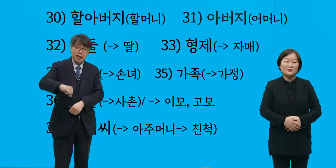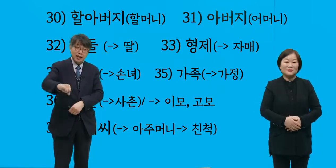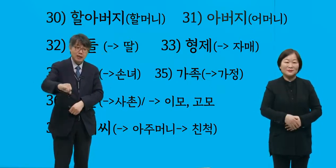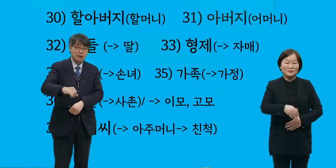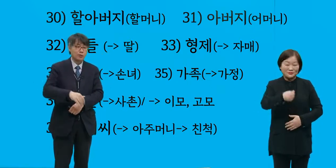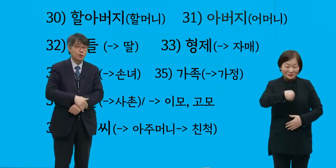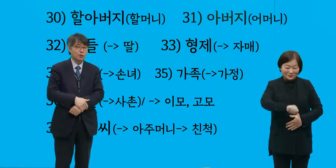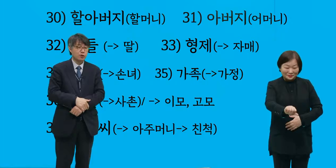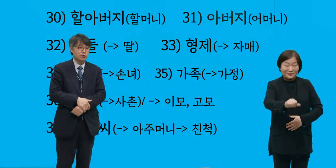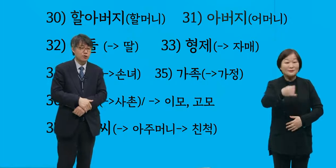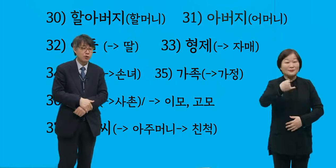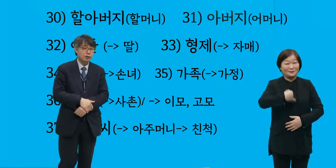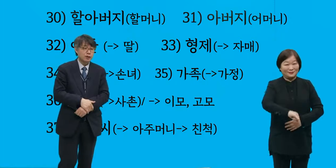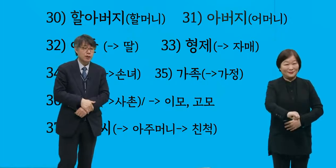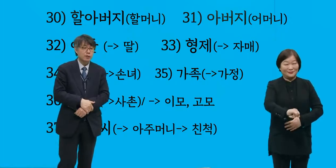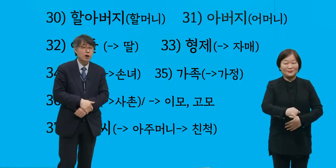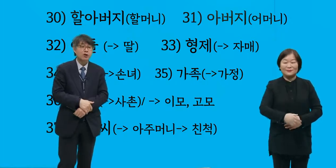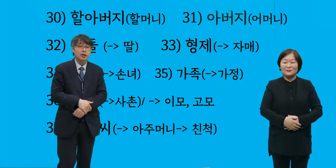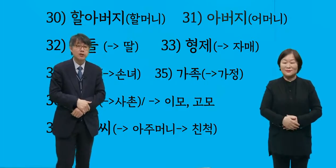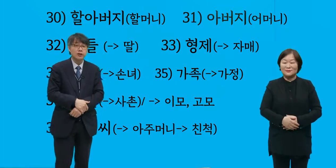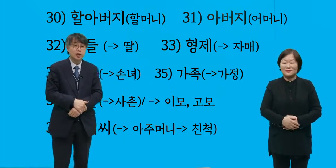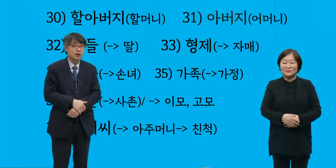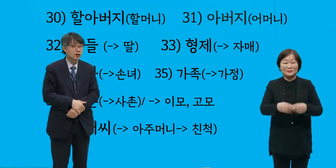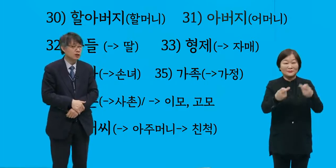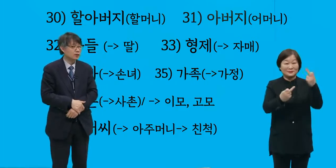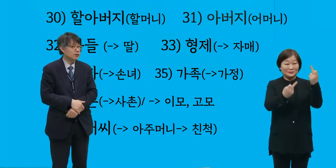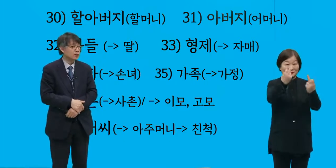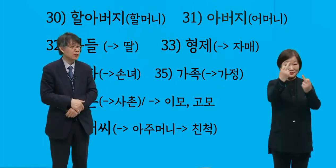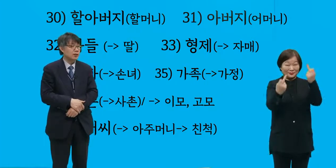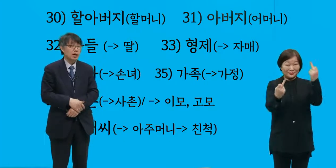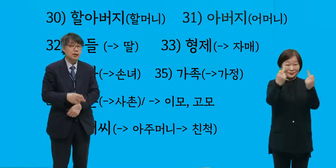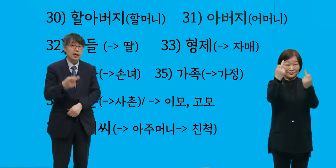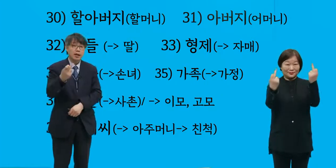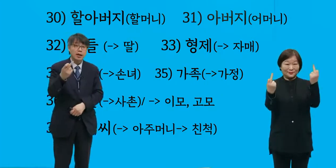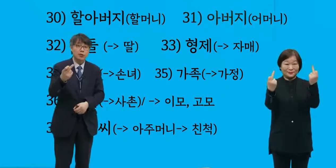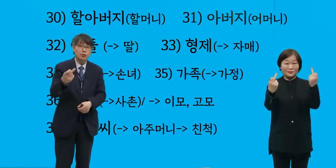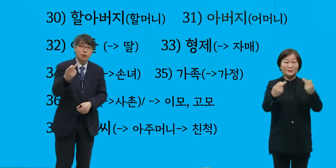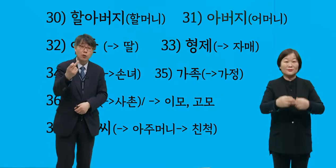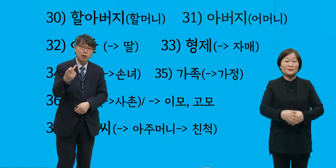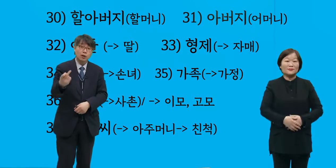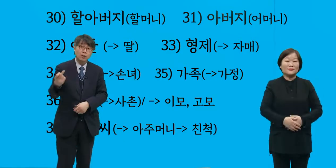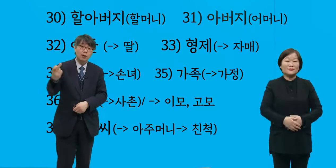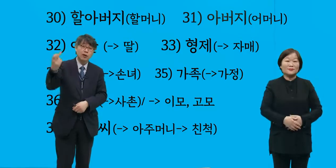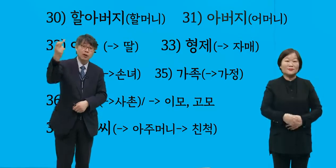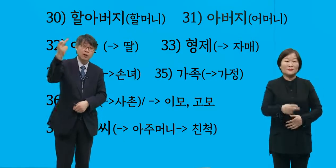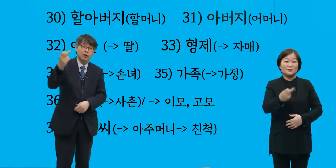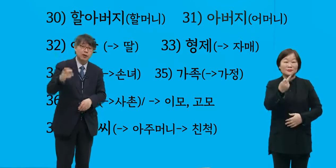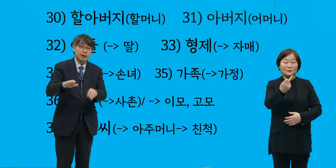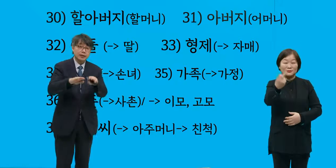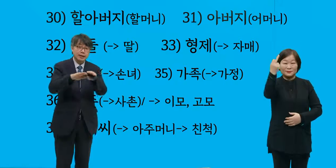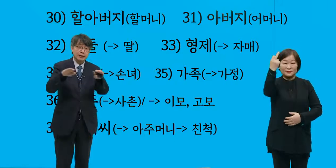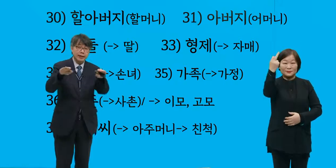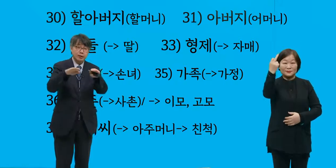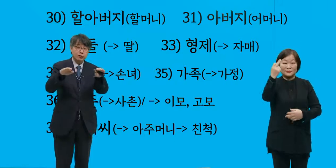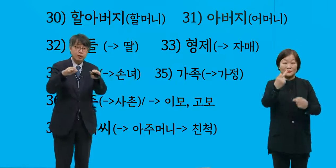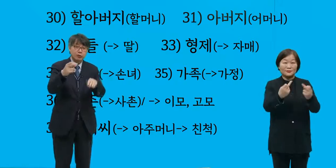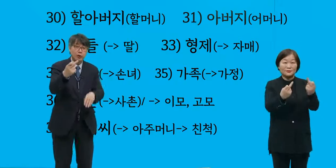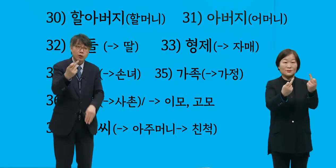딸 이렇게 표현해 주시고요. 그럼 형제는 어떻게 할까요? 형제는 자, 이게 수어로 이렇게 하면 제가 기준이 있고요.